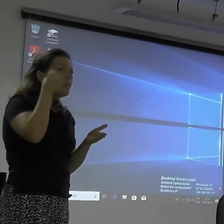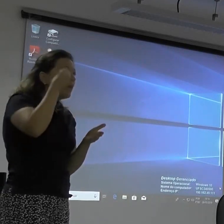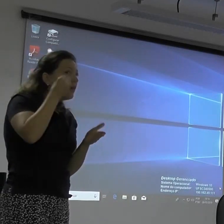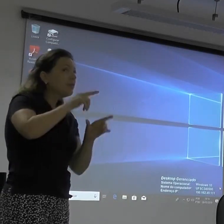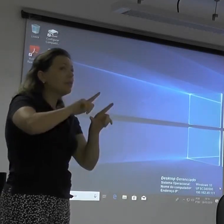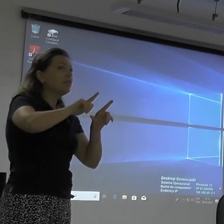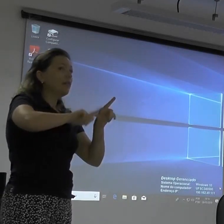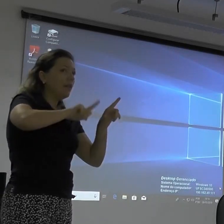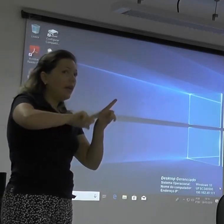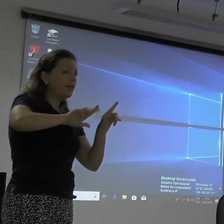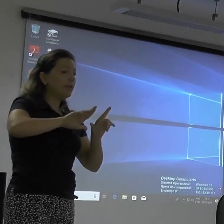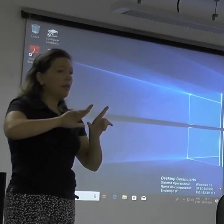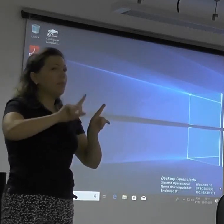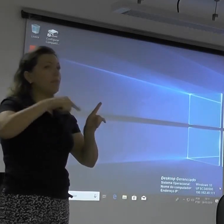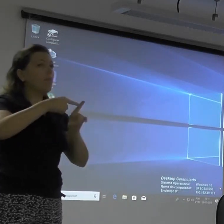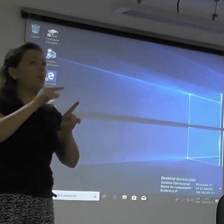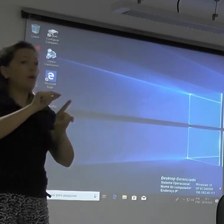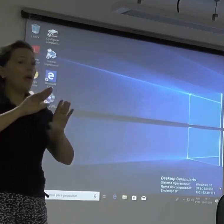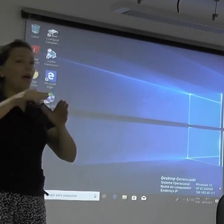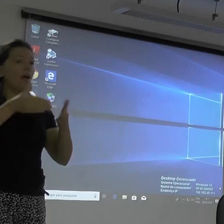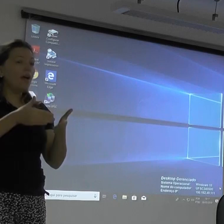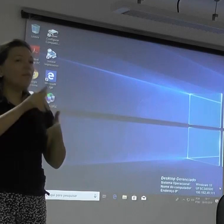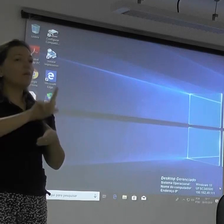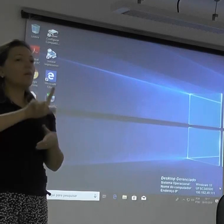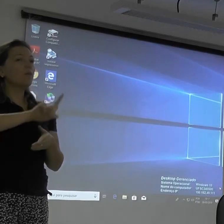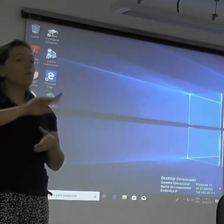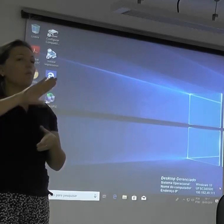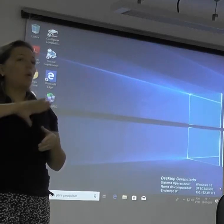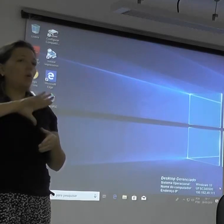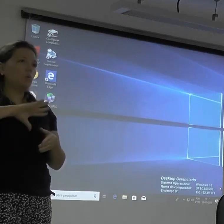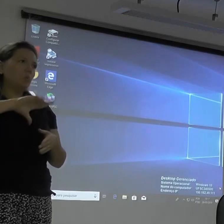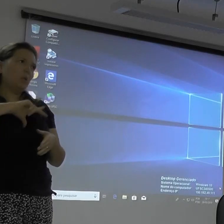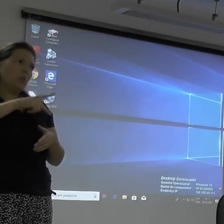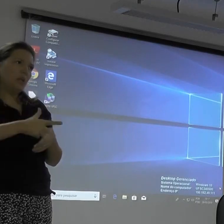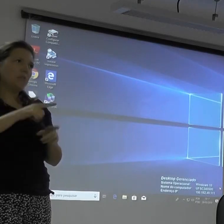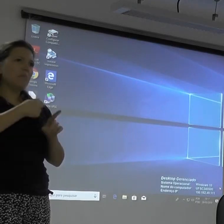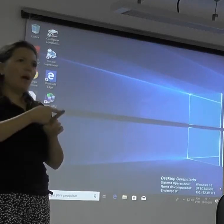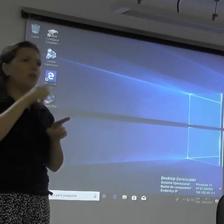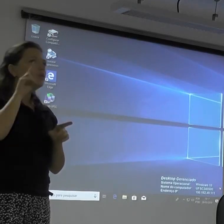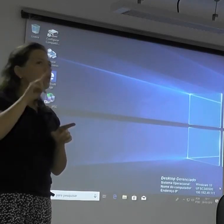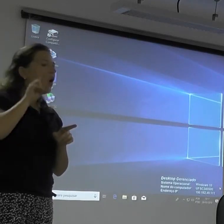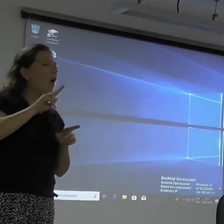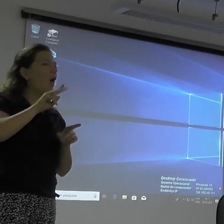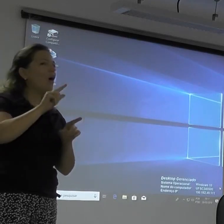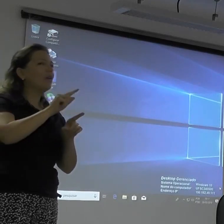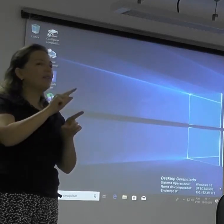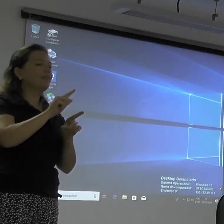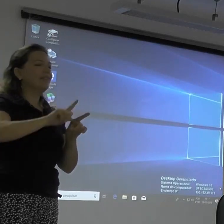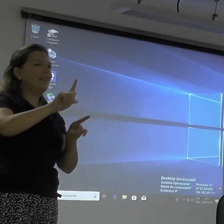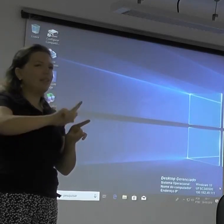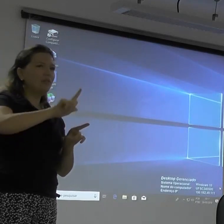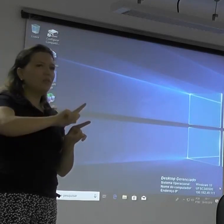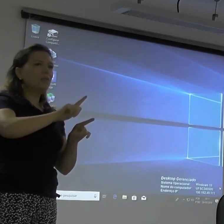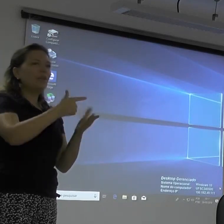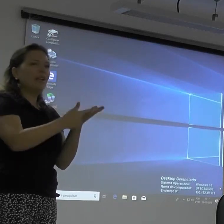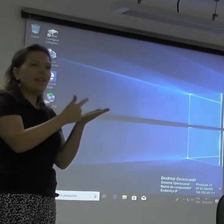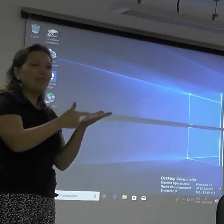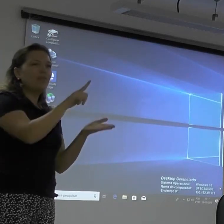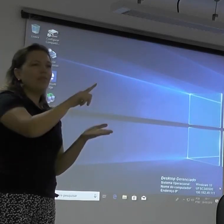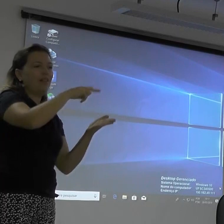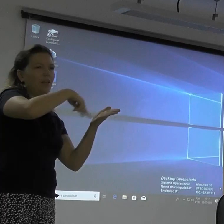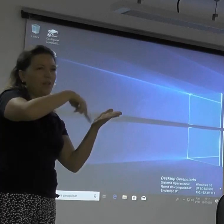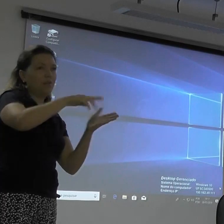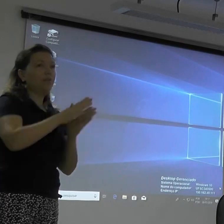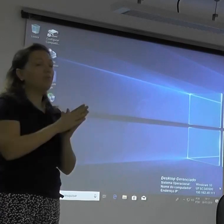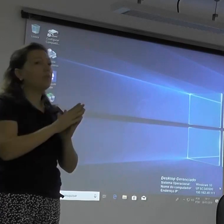literatura portuguesa, história da literatura e história do livro e da leitura, com destaque nos seguintes temas: comércio